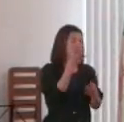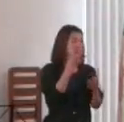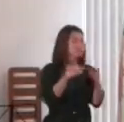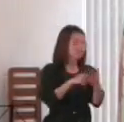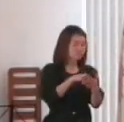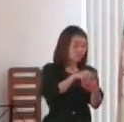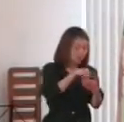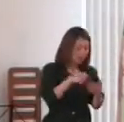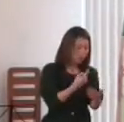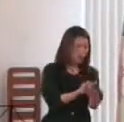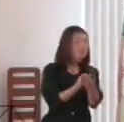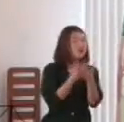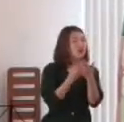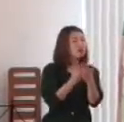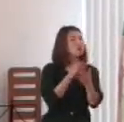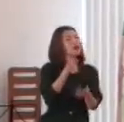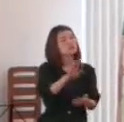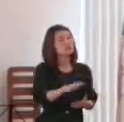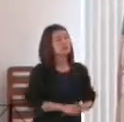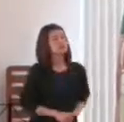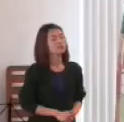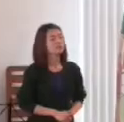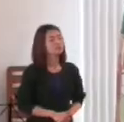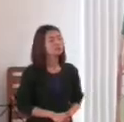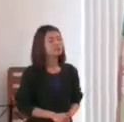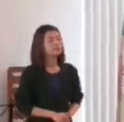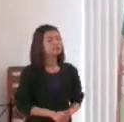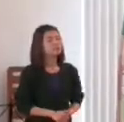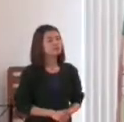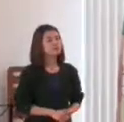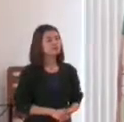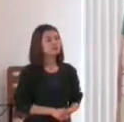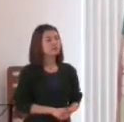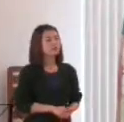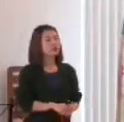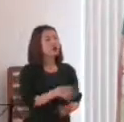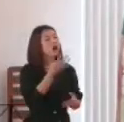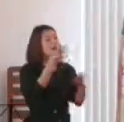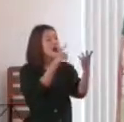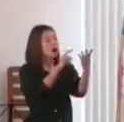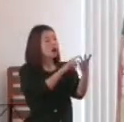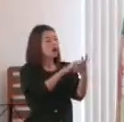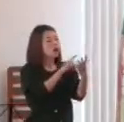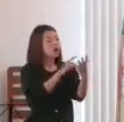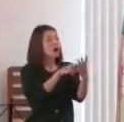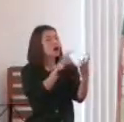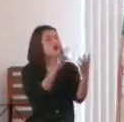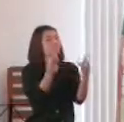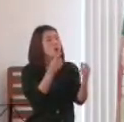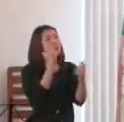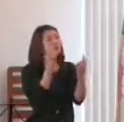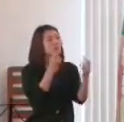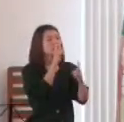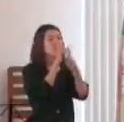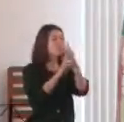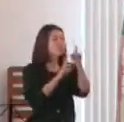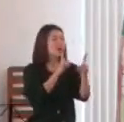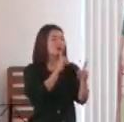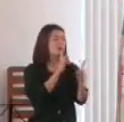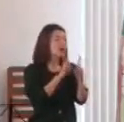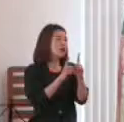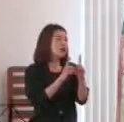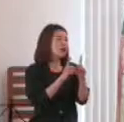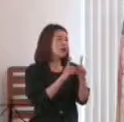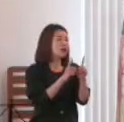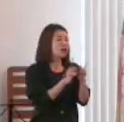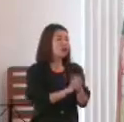で4回とも実は同じ言葉を繰り返してるんですね。この天使が出て